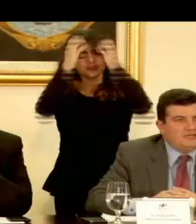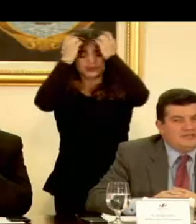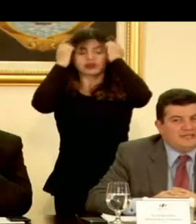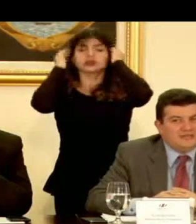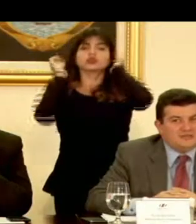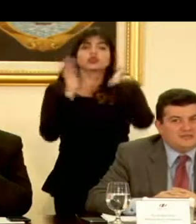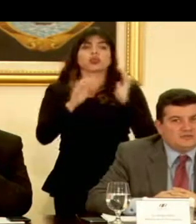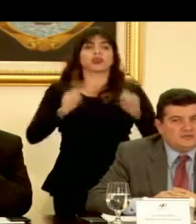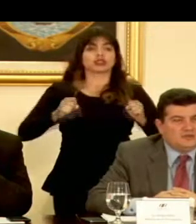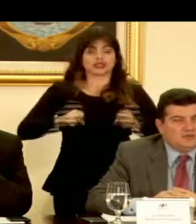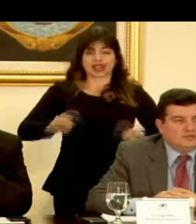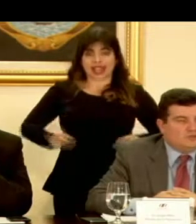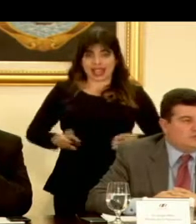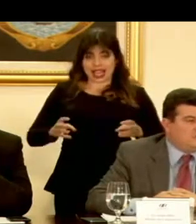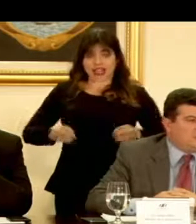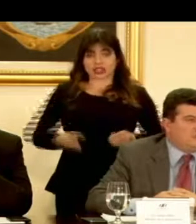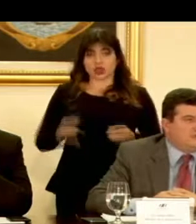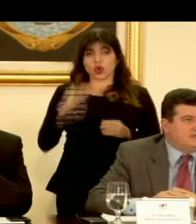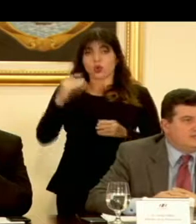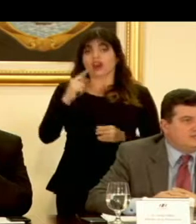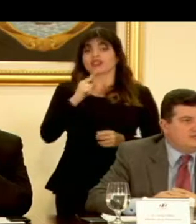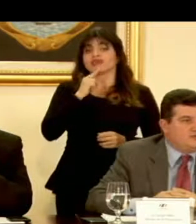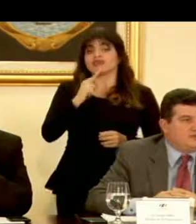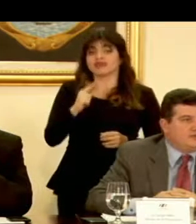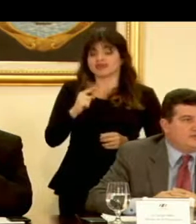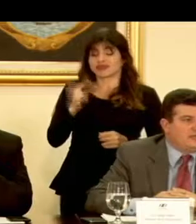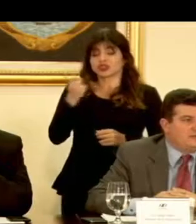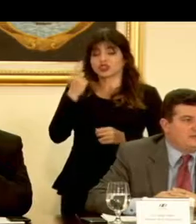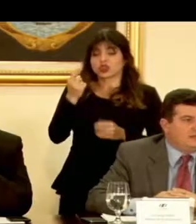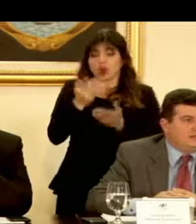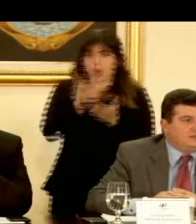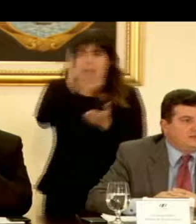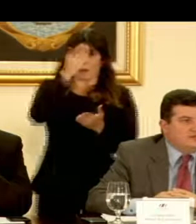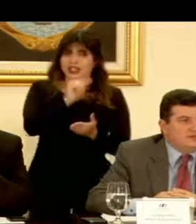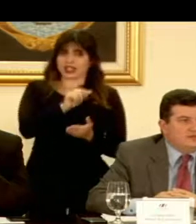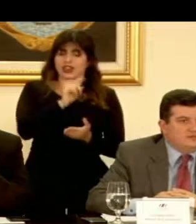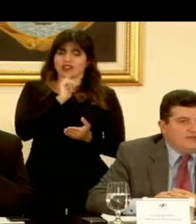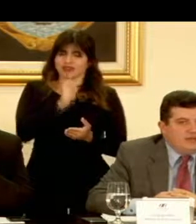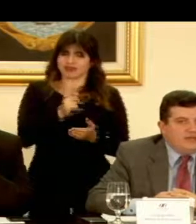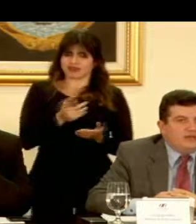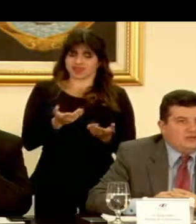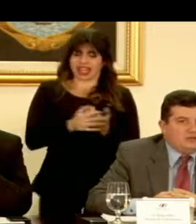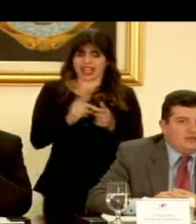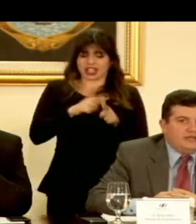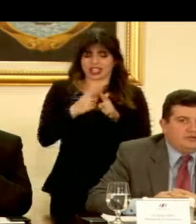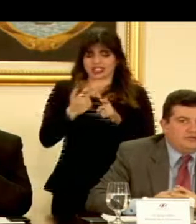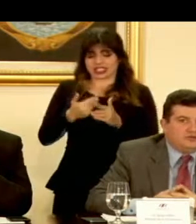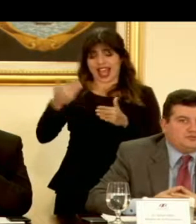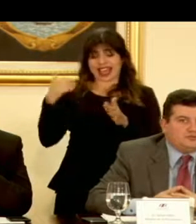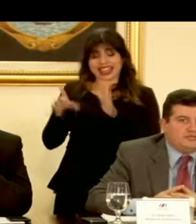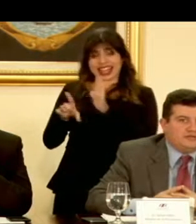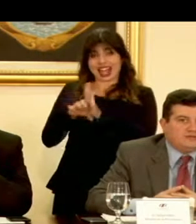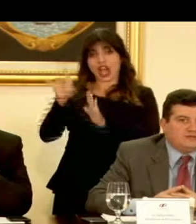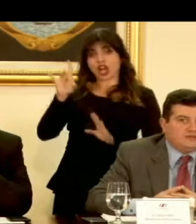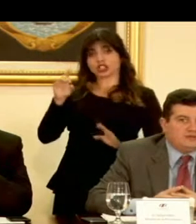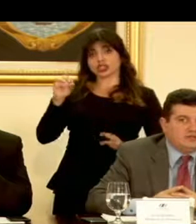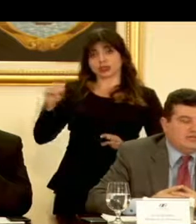ese sentido, pueden contar la nueva Junta Directiva con todo el apoyo del Ejecutivo y la posibilidad de